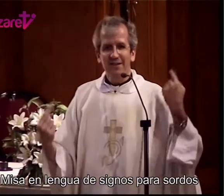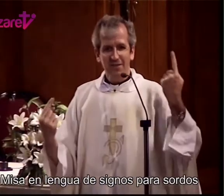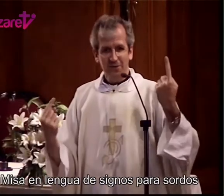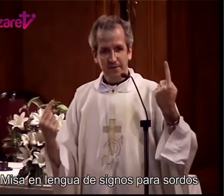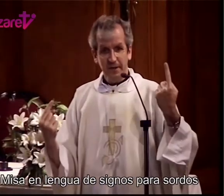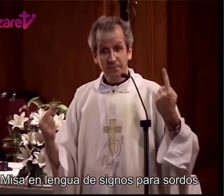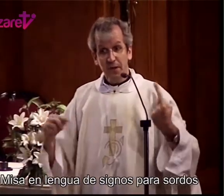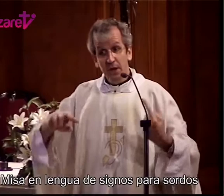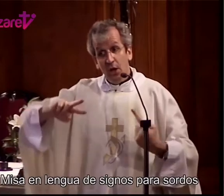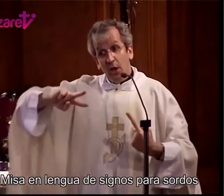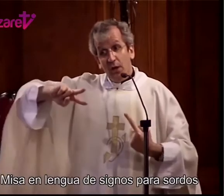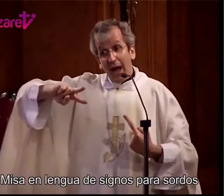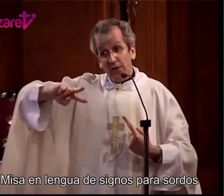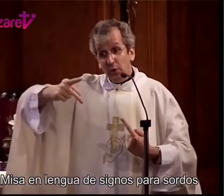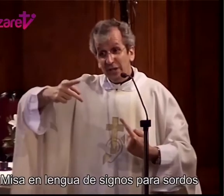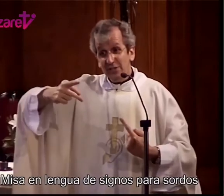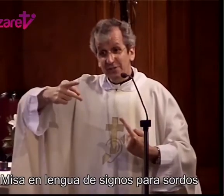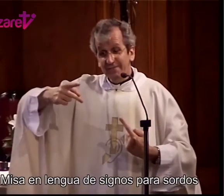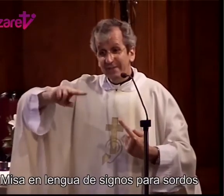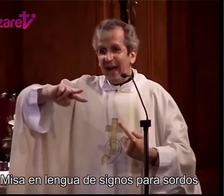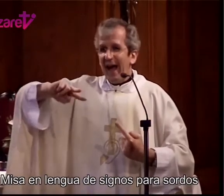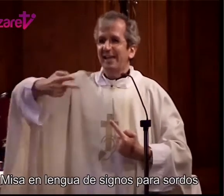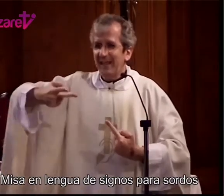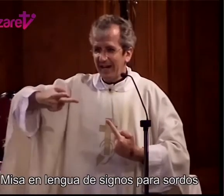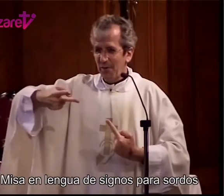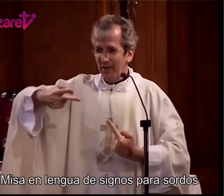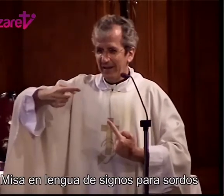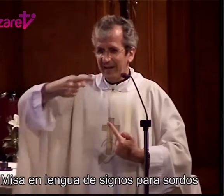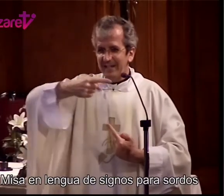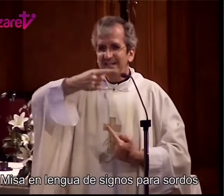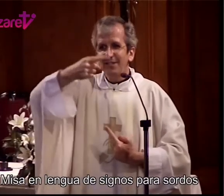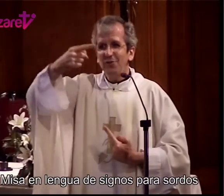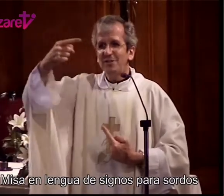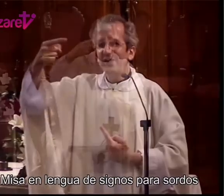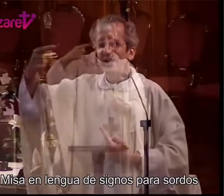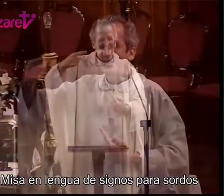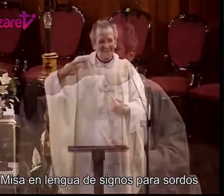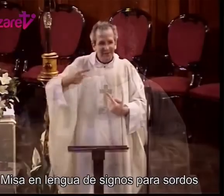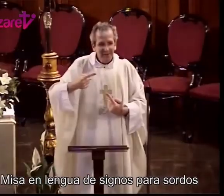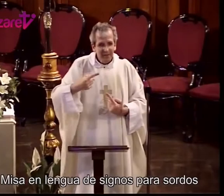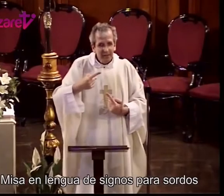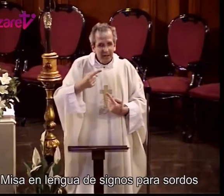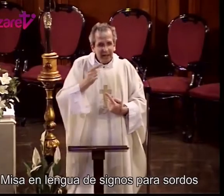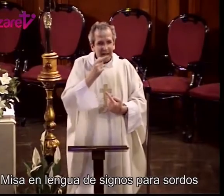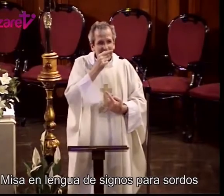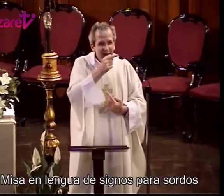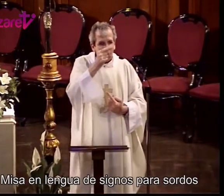alrededor. A todo eso hay que darle la vuelta. Si todo eso negativo, en cada una de